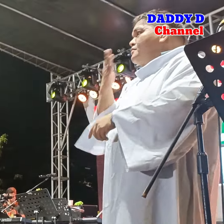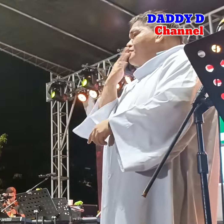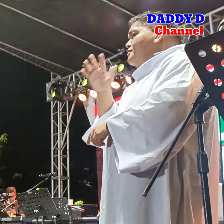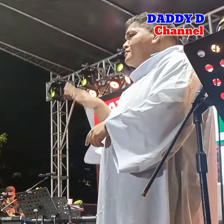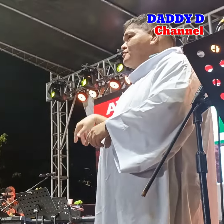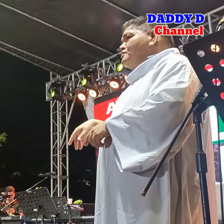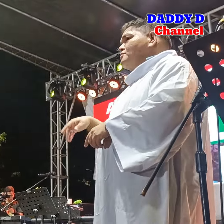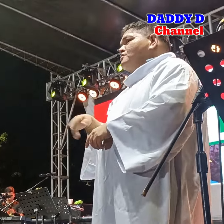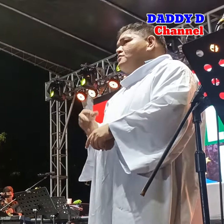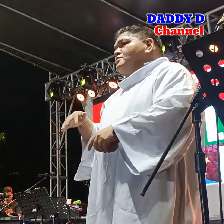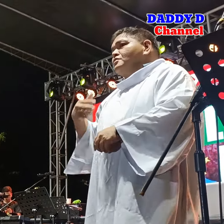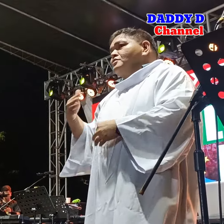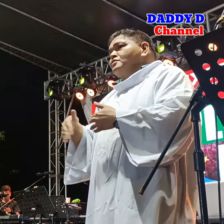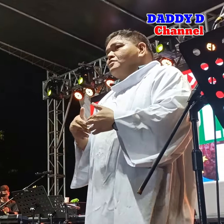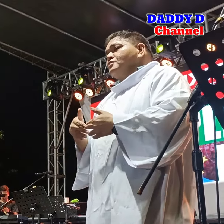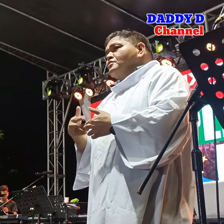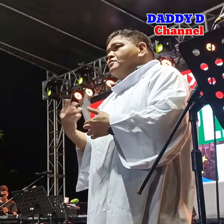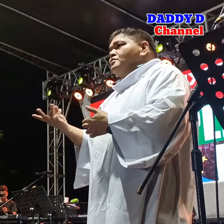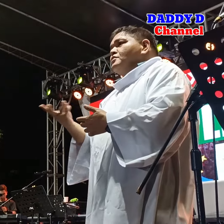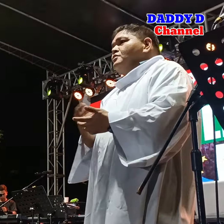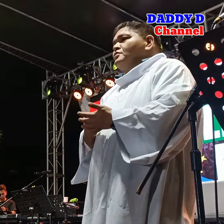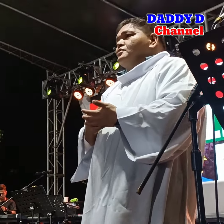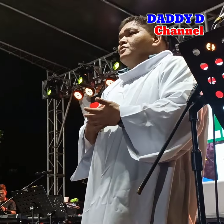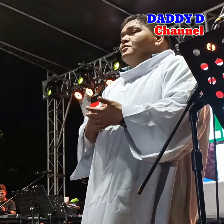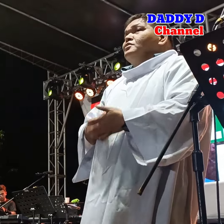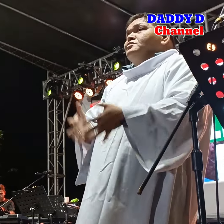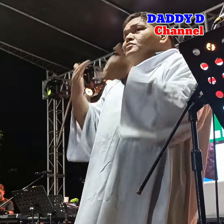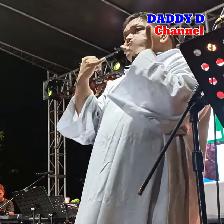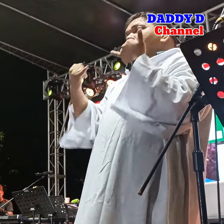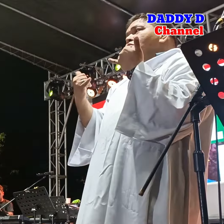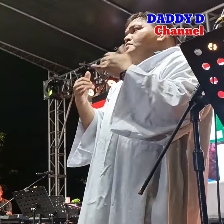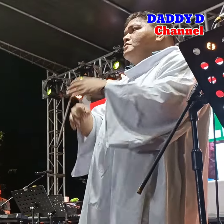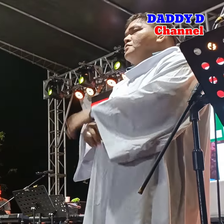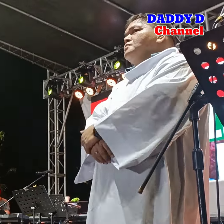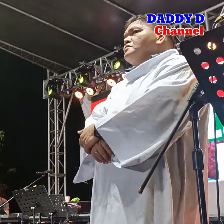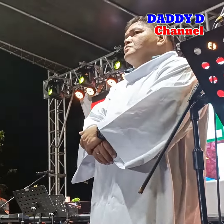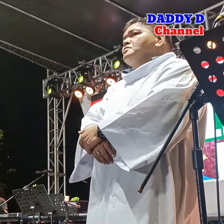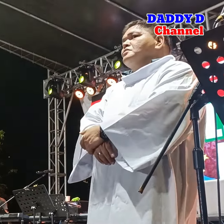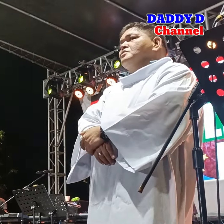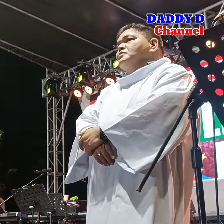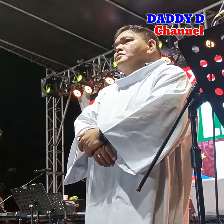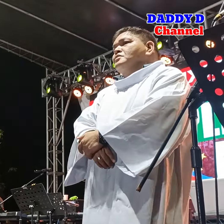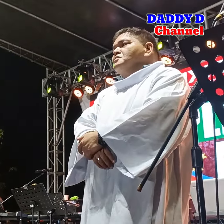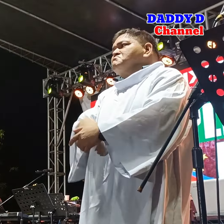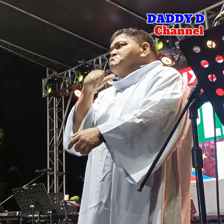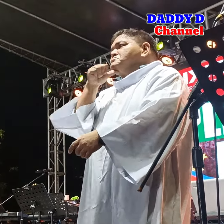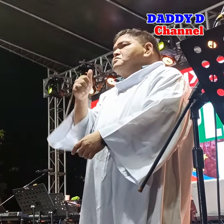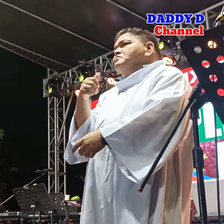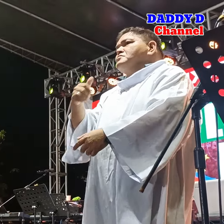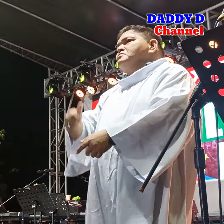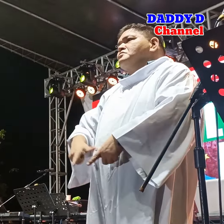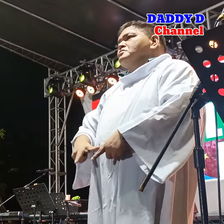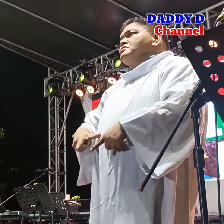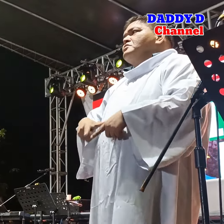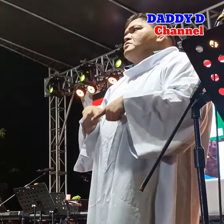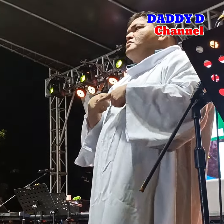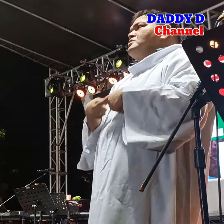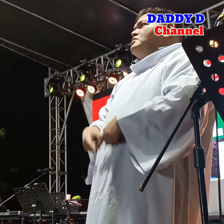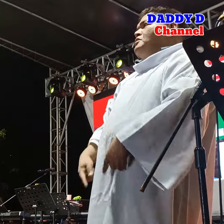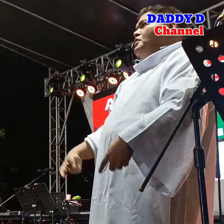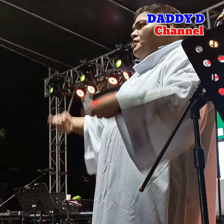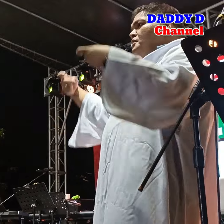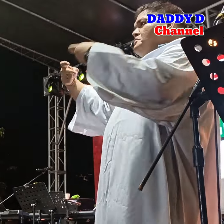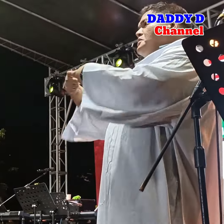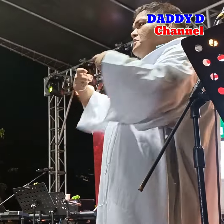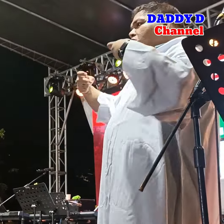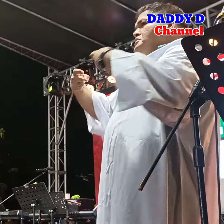yan. Hindi magbabago yung sinasabi natin ngayong gabing ito. Hindi magbabago kahit anong paninira